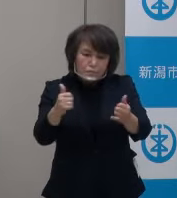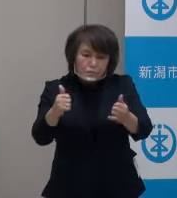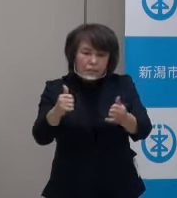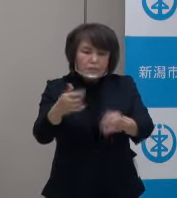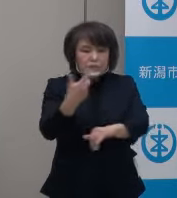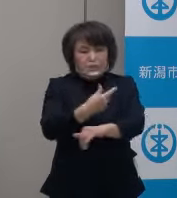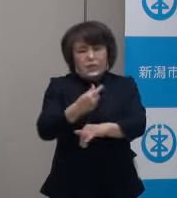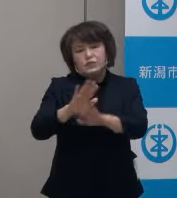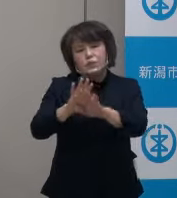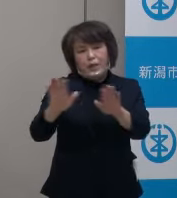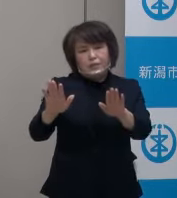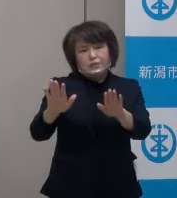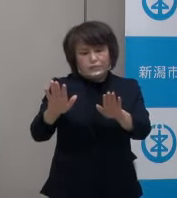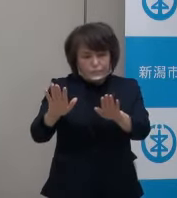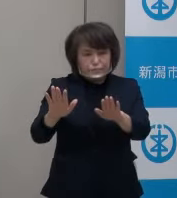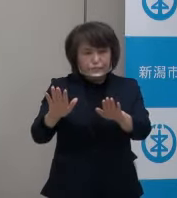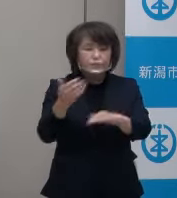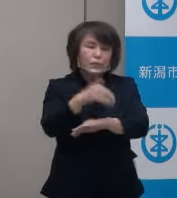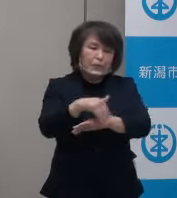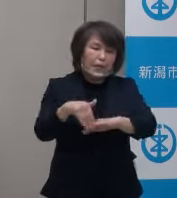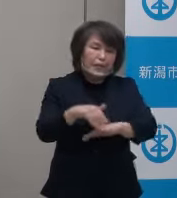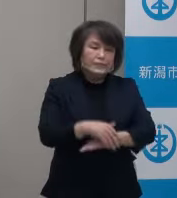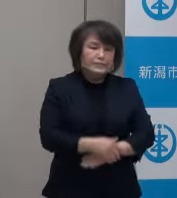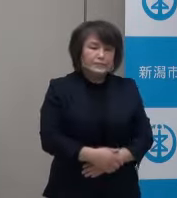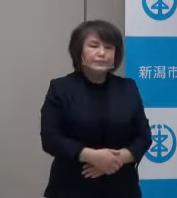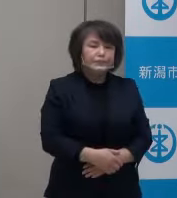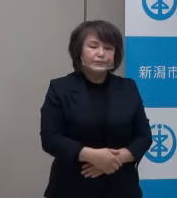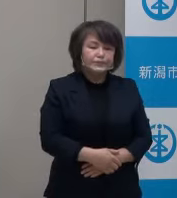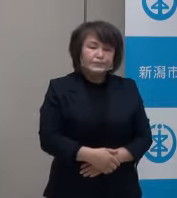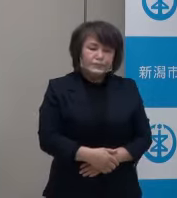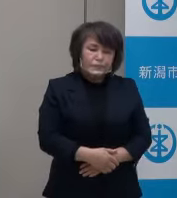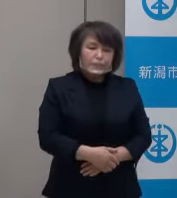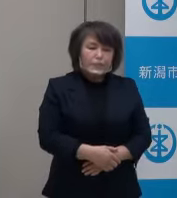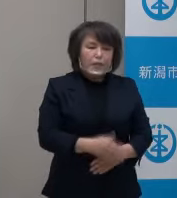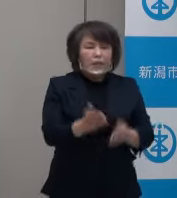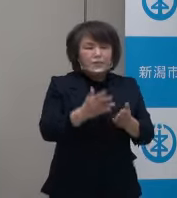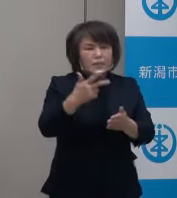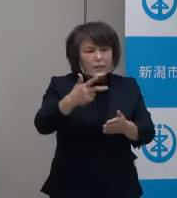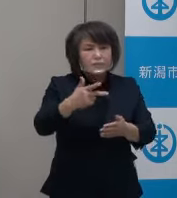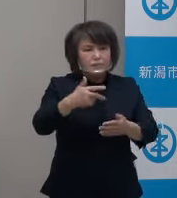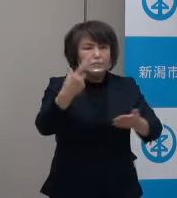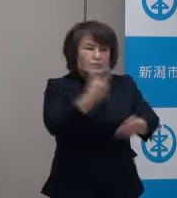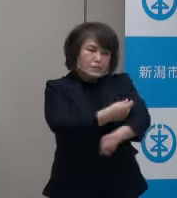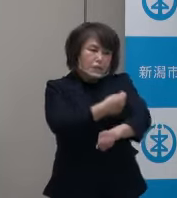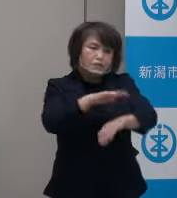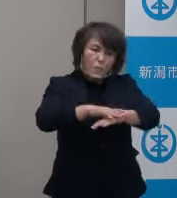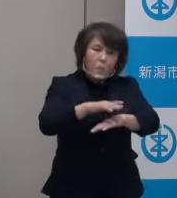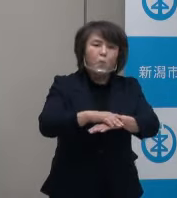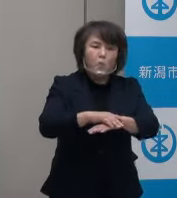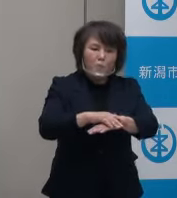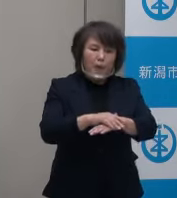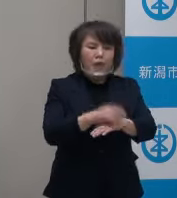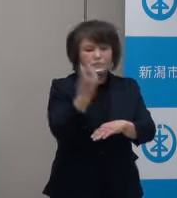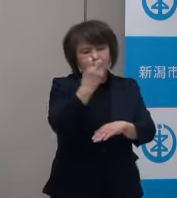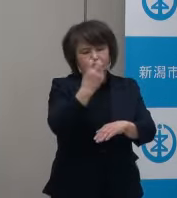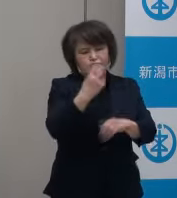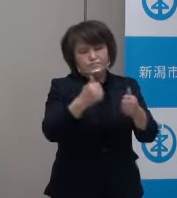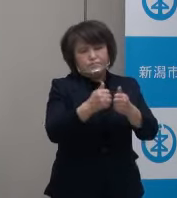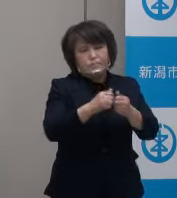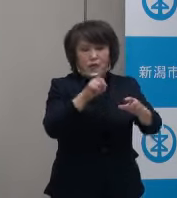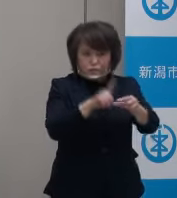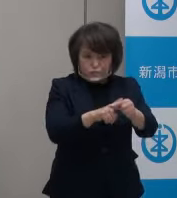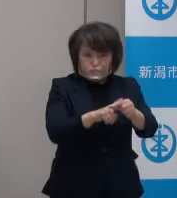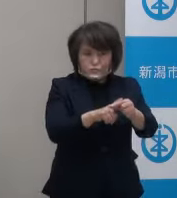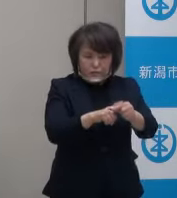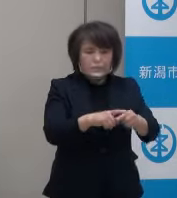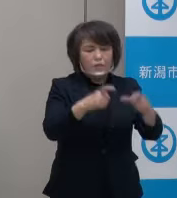接種を開始するとされています。本市における接種方法の詳細は検討中でございますが、接種